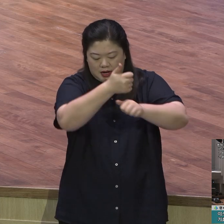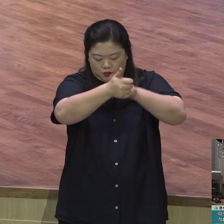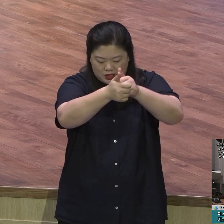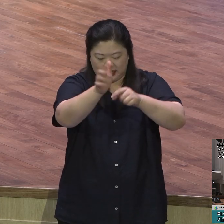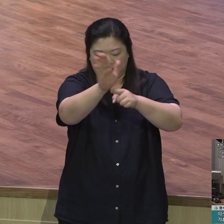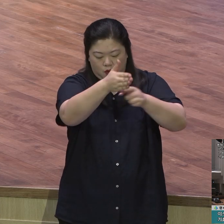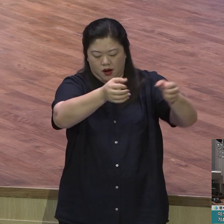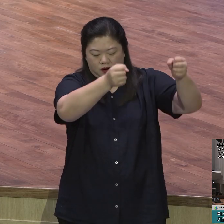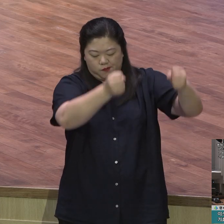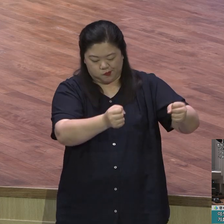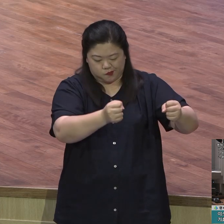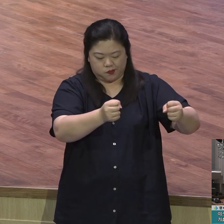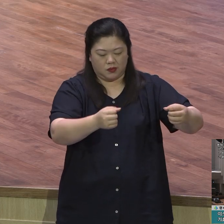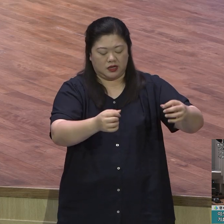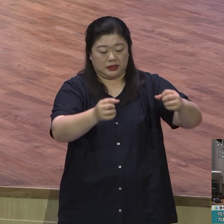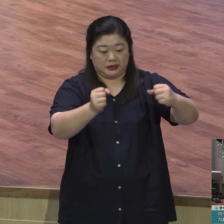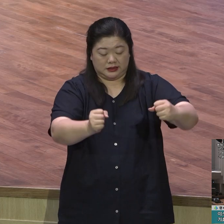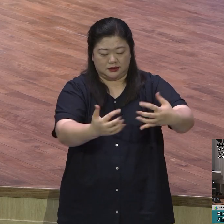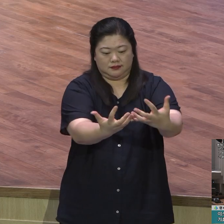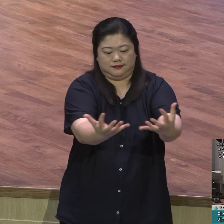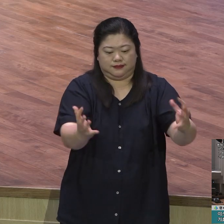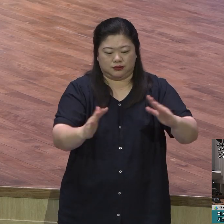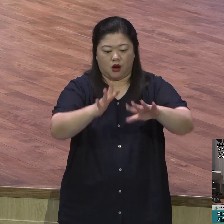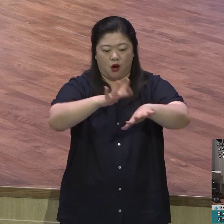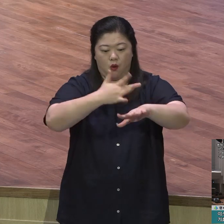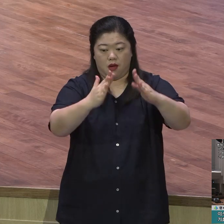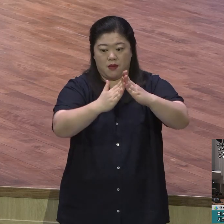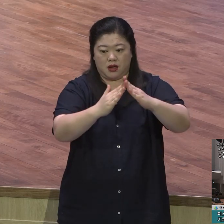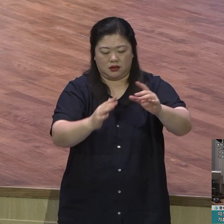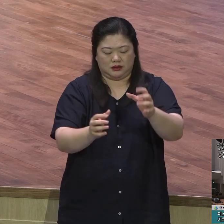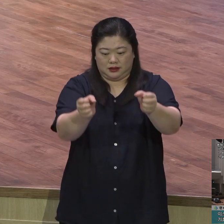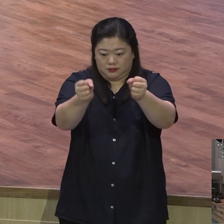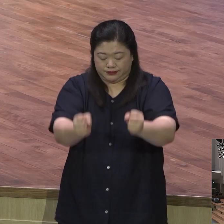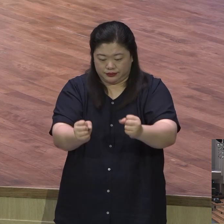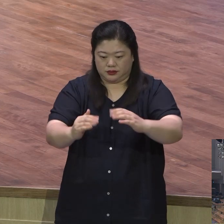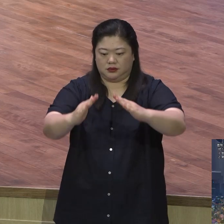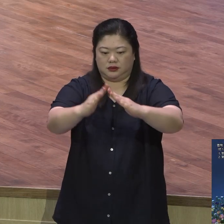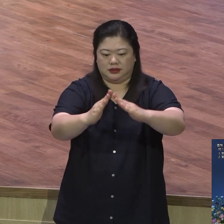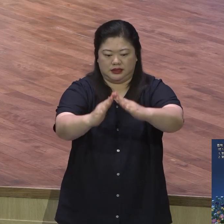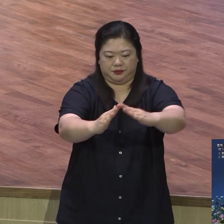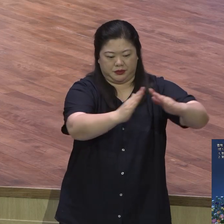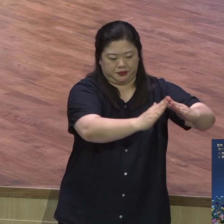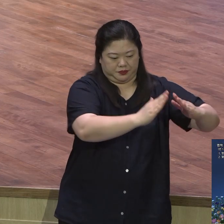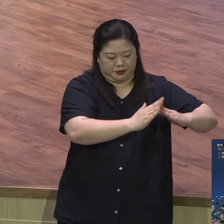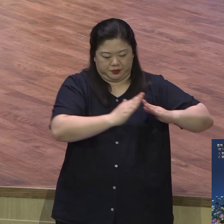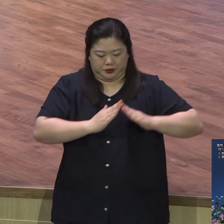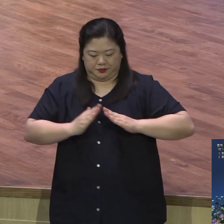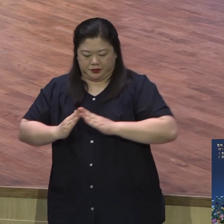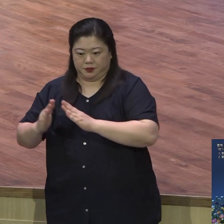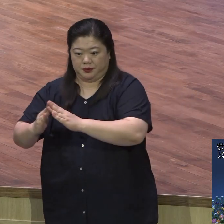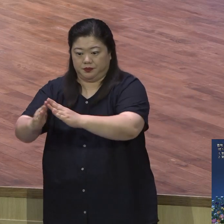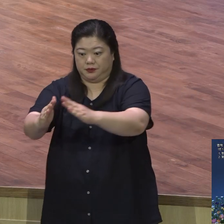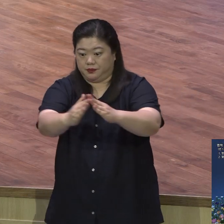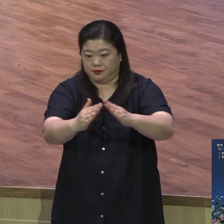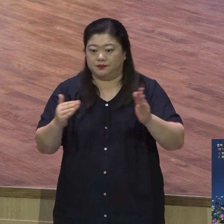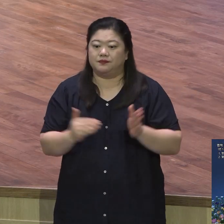곁에 진을 치되 해막을 향하여 사방으로 치라 하나님이 세밀하게 다 간섭하세요